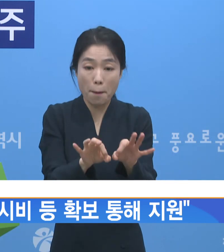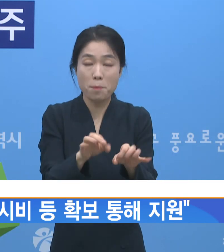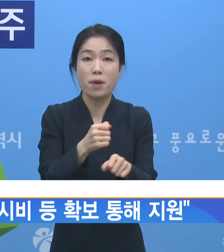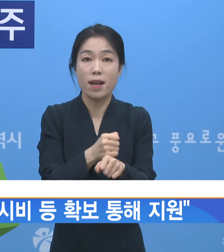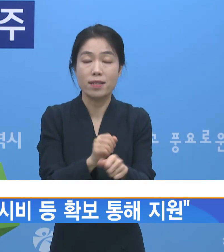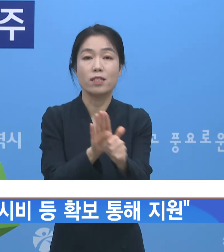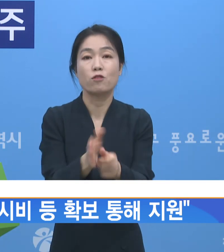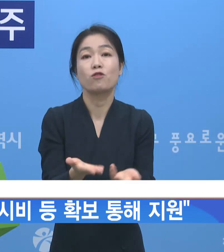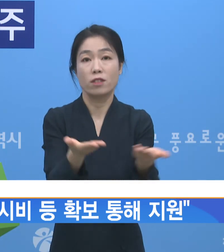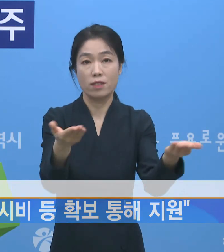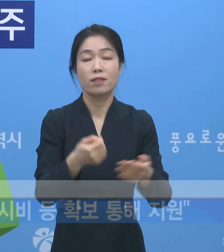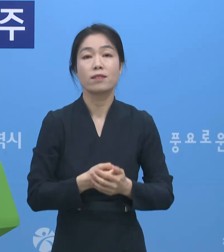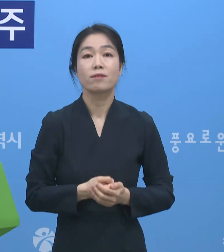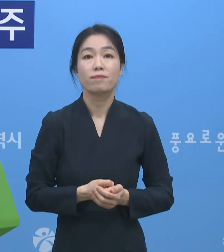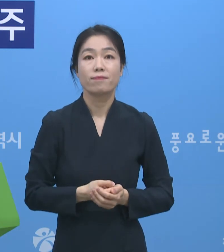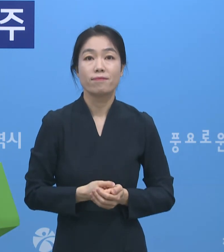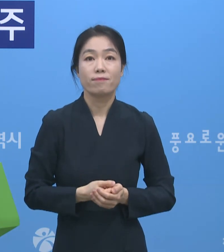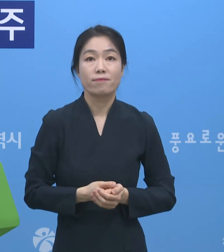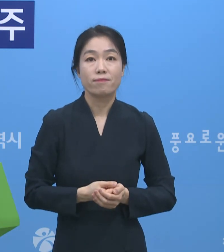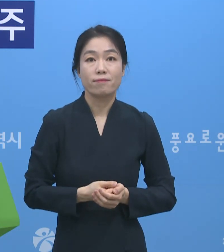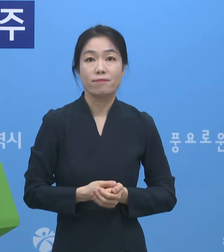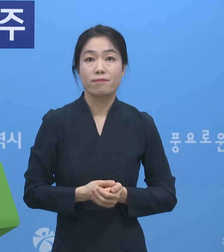확보해 지원하겠습니다.